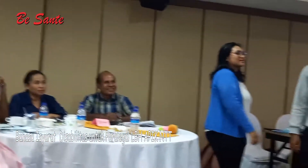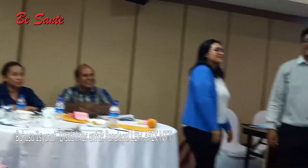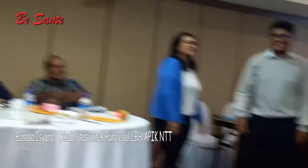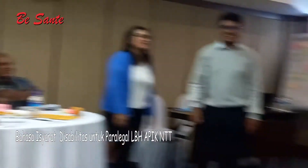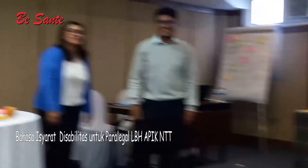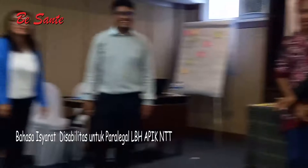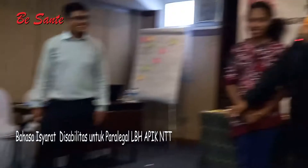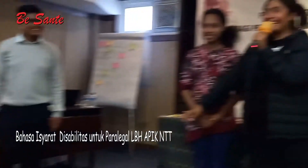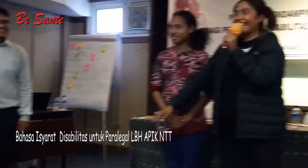Soe.